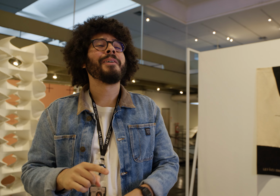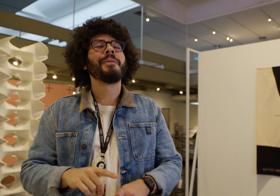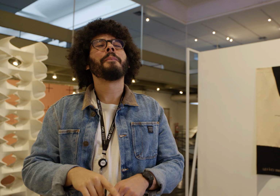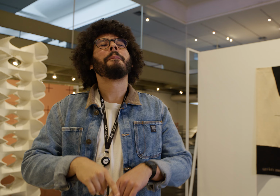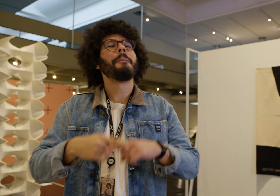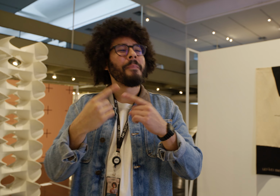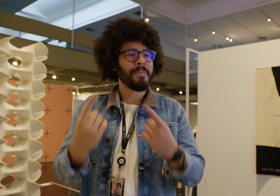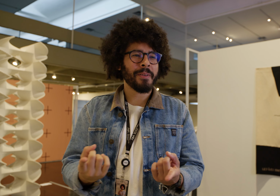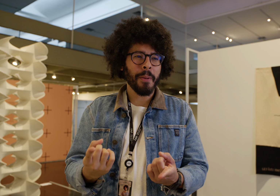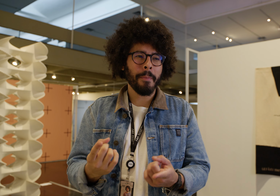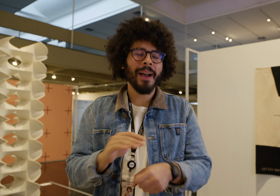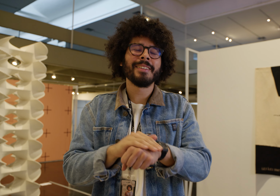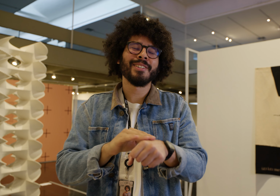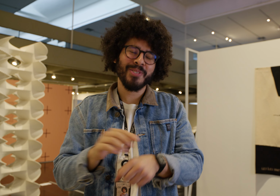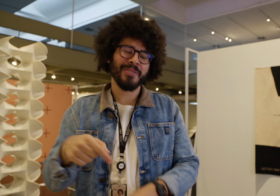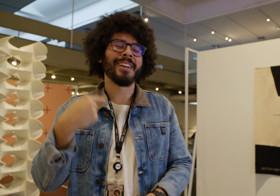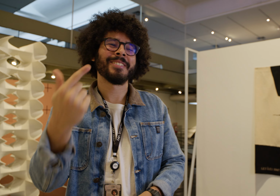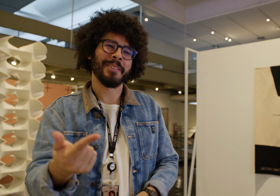Mas isso a gente conversa numa outra parte da exposição.